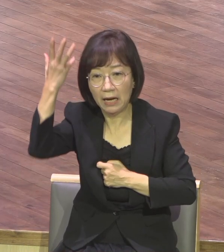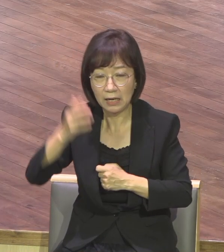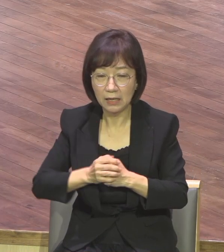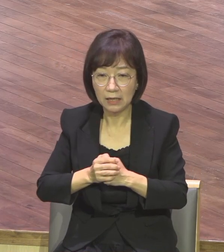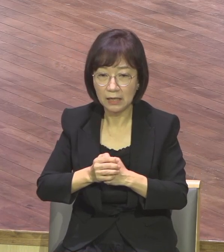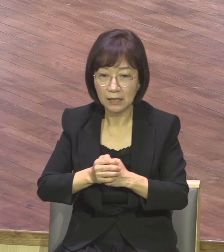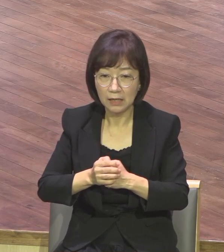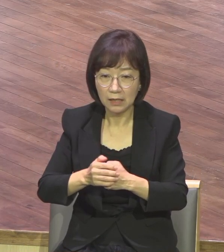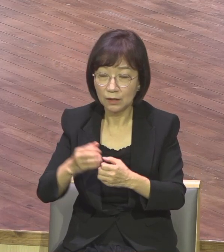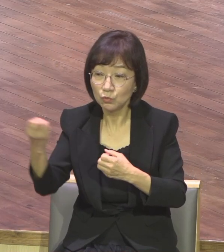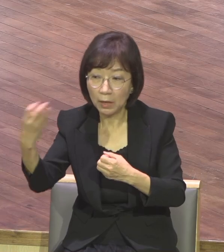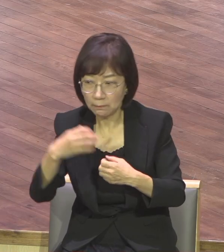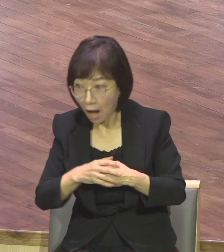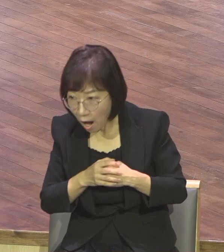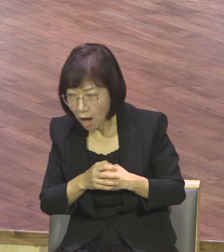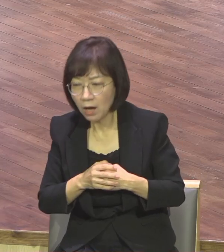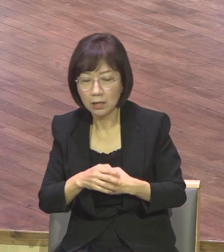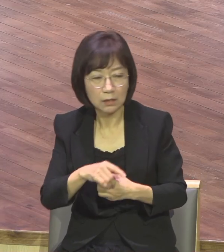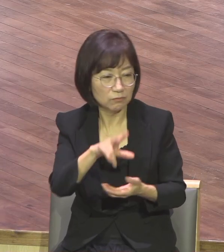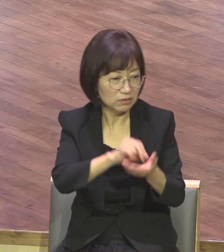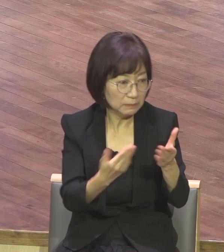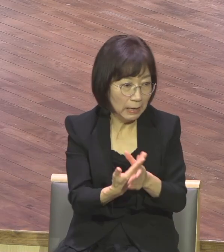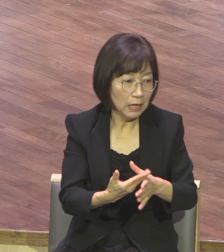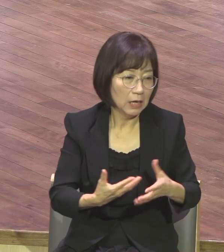한마디에 문제 안에 팍 쓰러져버리고